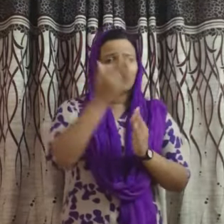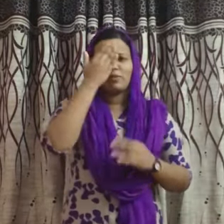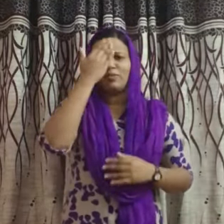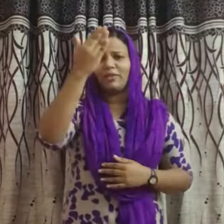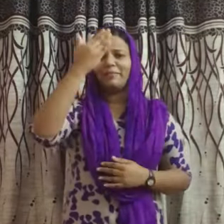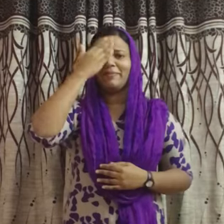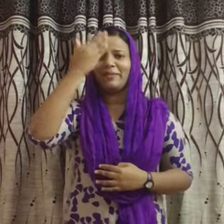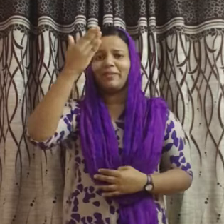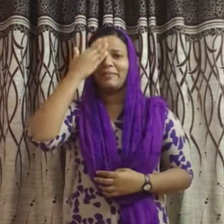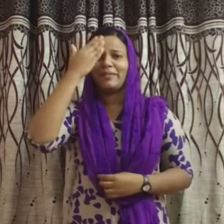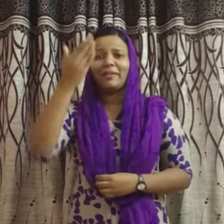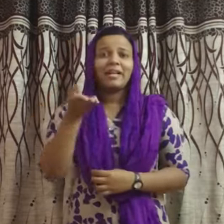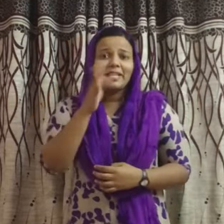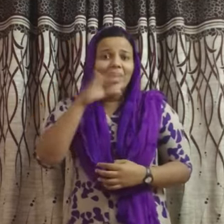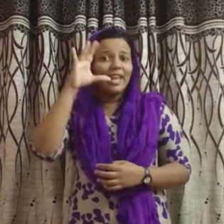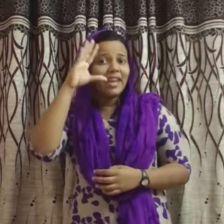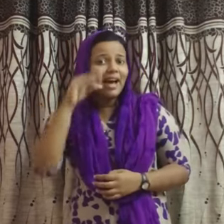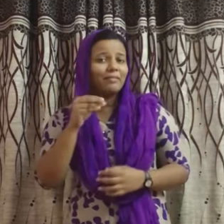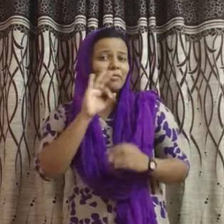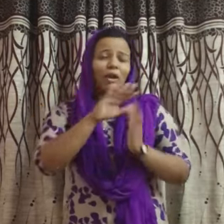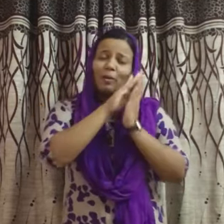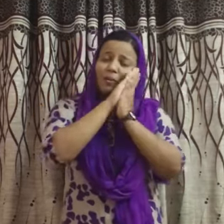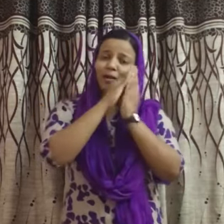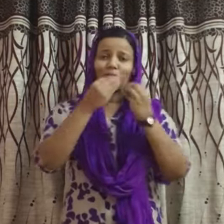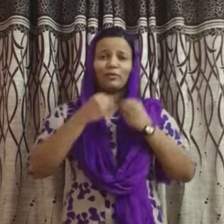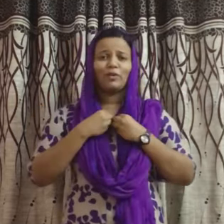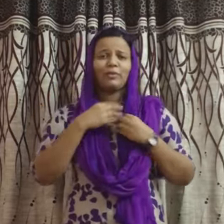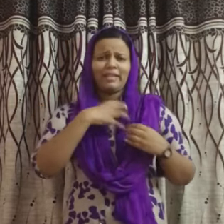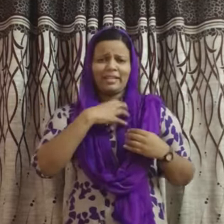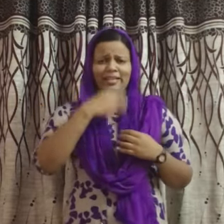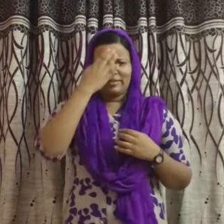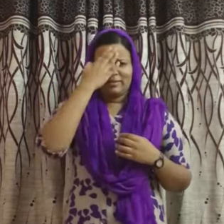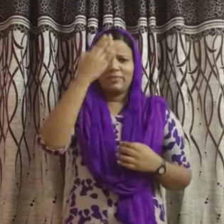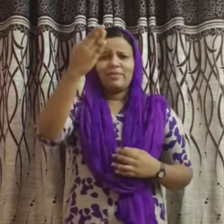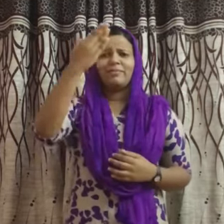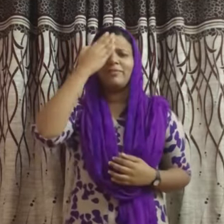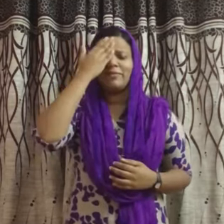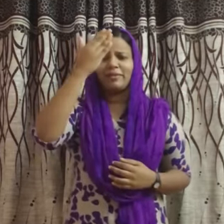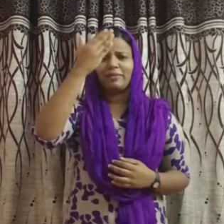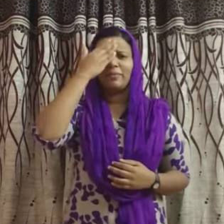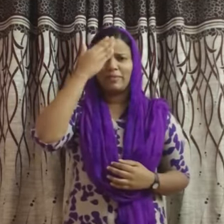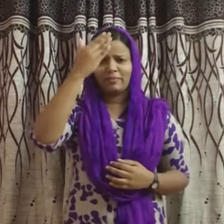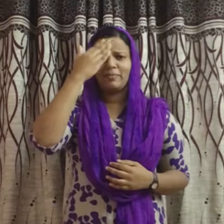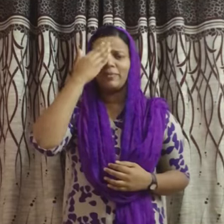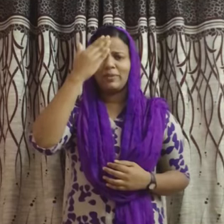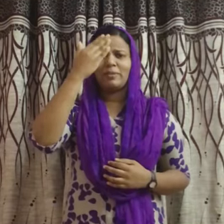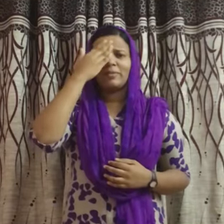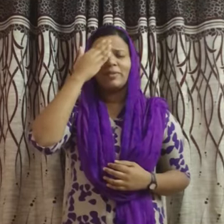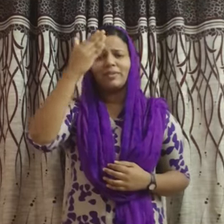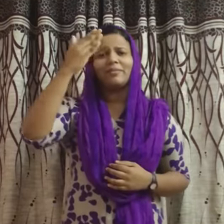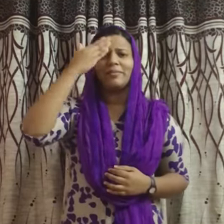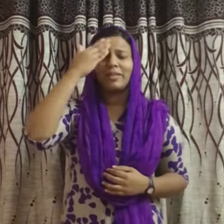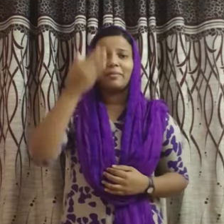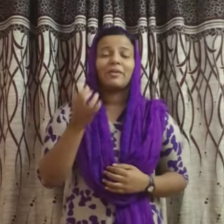സ്തോത്രം, സ്തോത്രം, സ്തോത്രം. കഴിഞ്ഞ രാത്രി നമുക്ക് നല്ല ഉറക്കം തന്നു. നന്ദി നിറഞ്ഞ ഹൃദയത്തോടെ സ്തോത്രം പറഞ്ഞ് സ്തോത്രം കർത്താവേ, സ്തോത്രം, സ്തോത്രം, സ്തോത്രം.